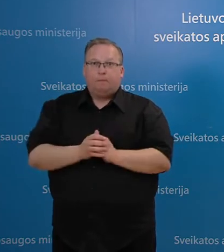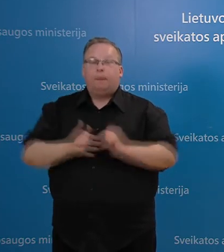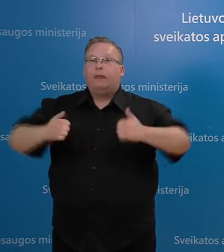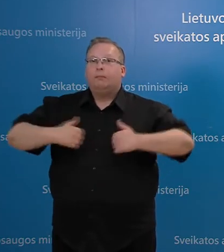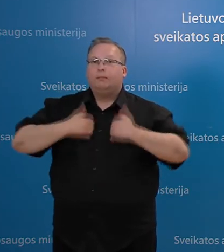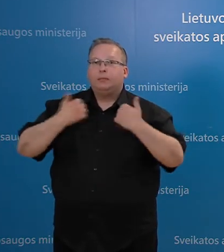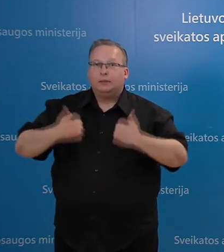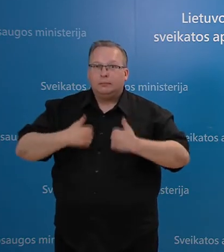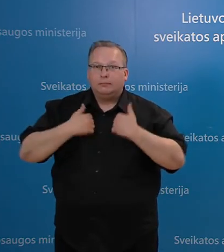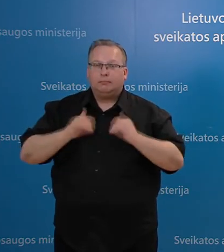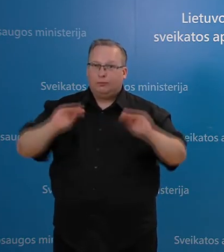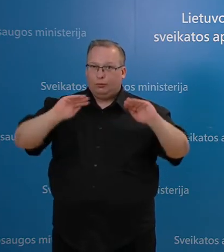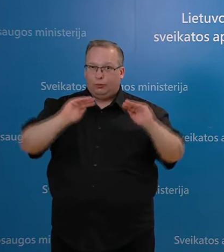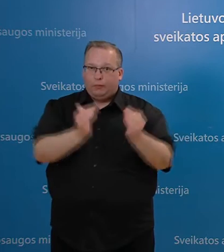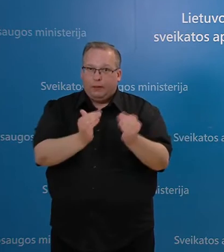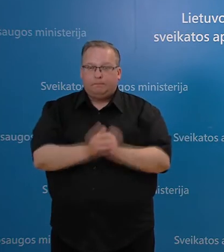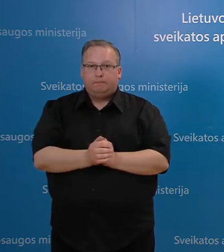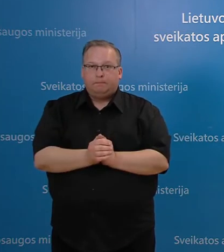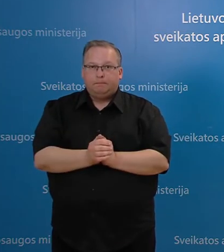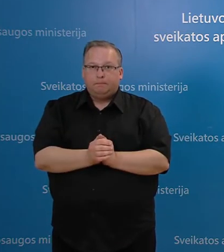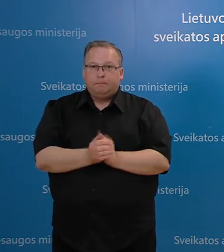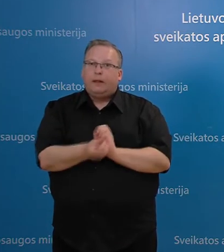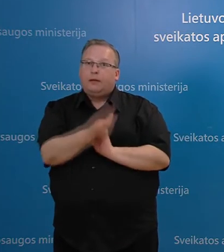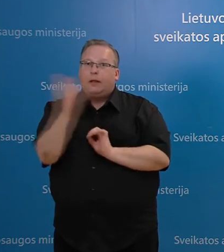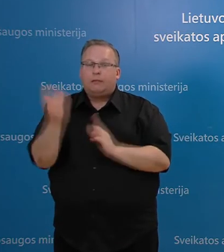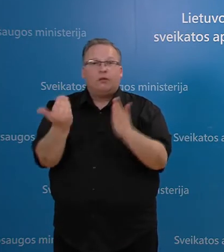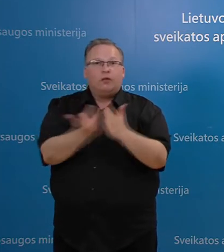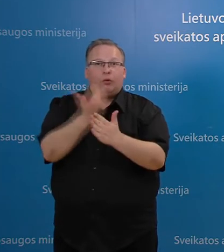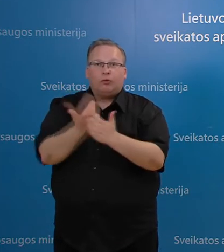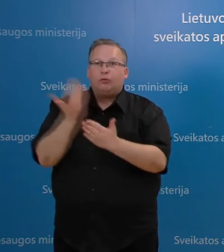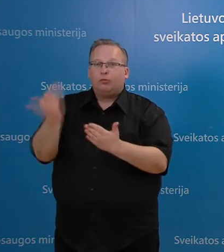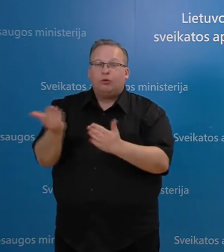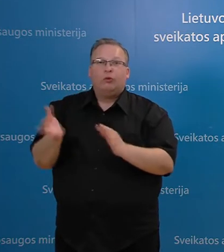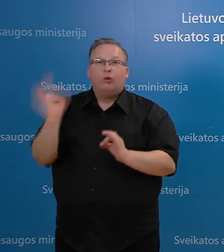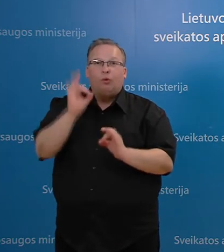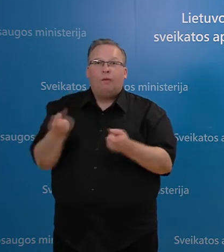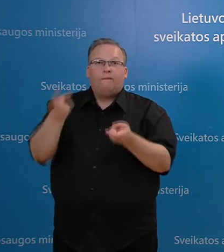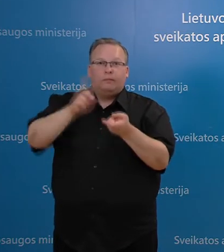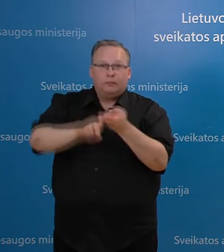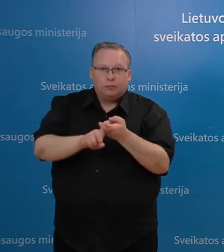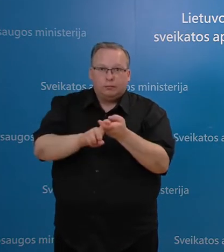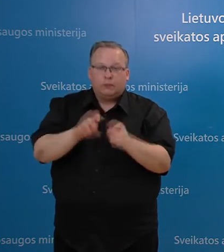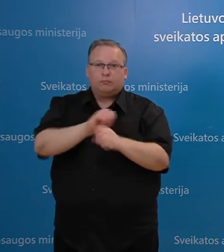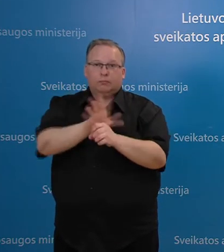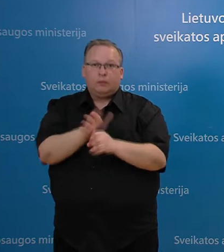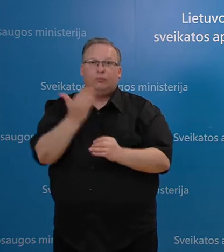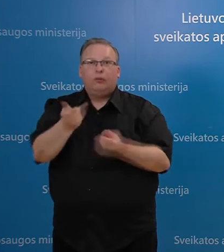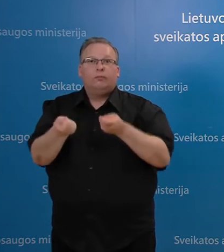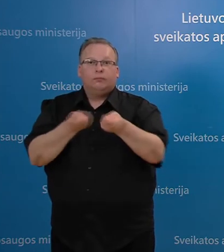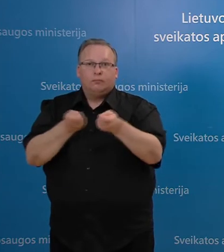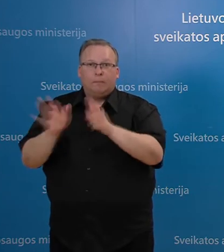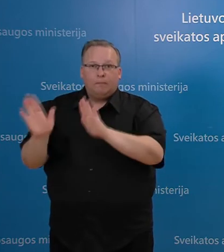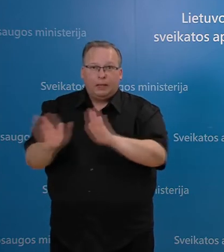Pasistengsiu trumpai, tai keletas naujienų, kas yra susijęs su COVID-19 valdymu.